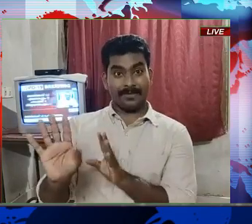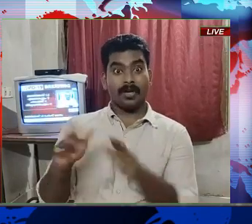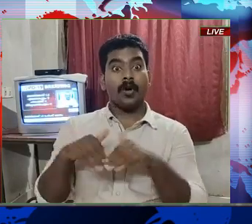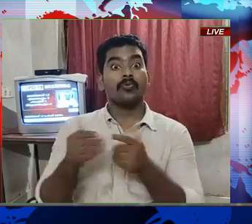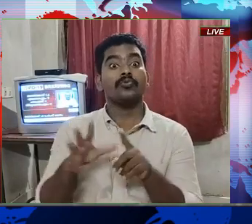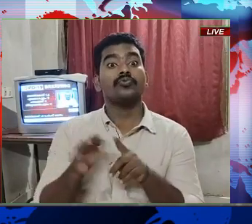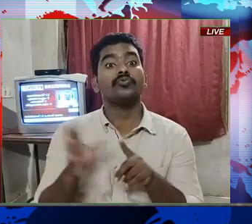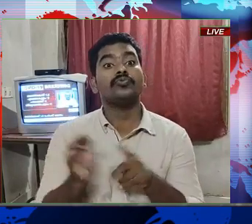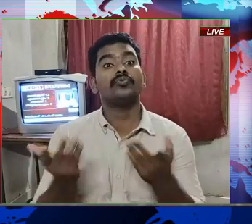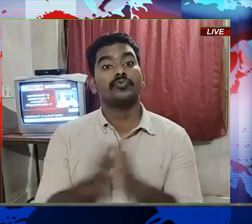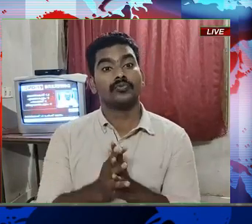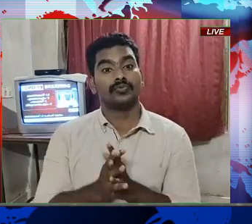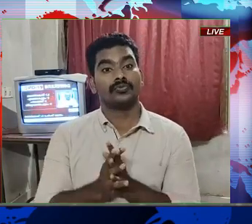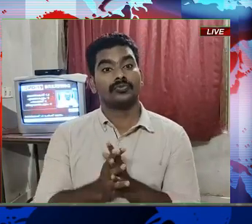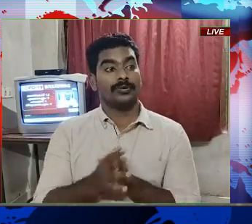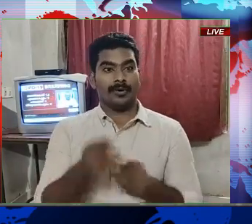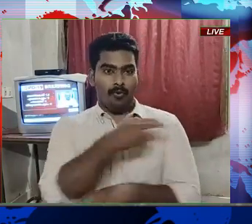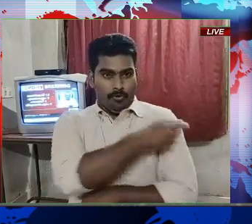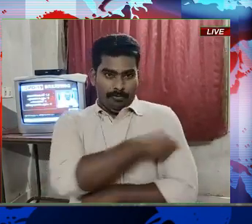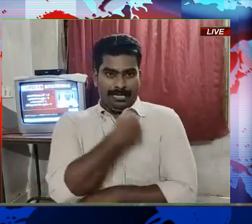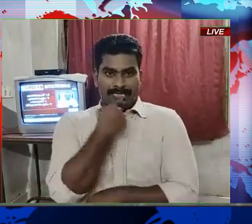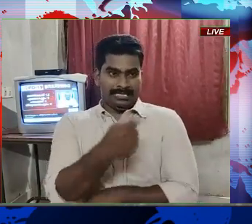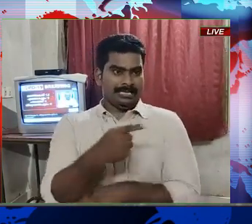ശ്രദ്ധയിൽ കൊണ്ടുവരാൻ ഉദ്ദേശിക്കുകയാണ്.